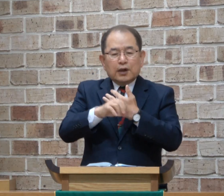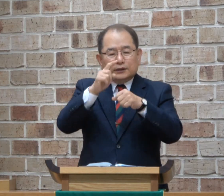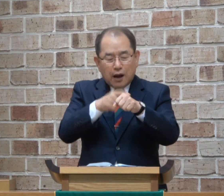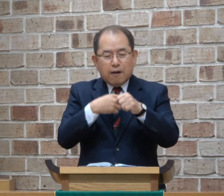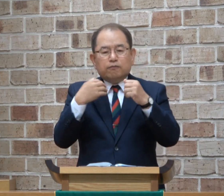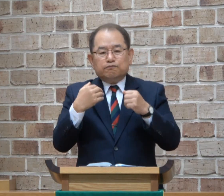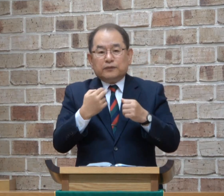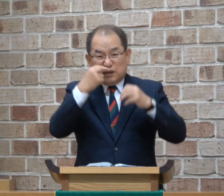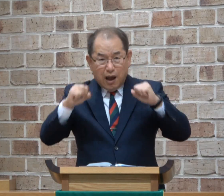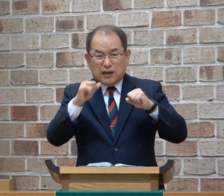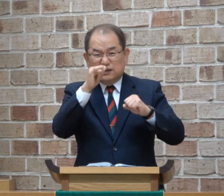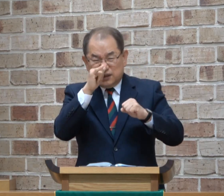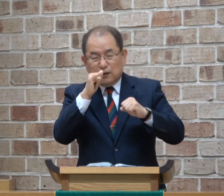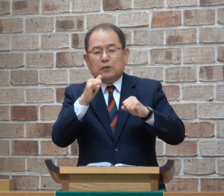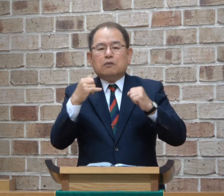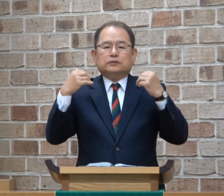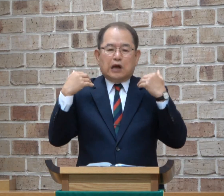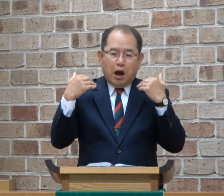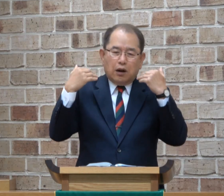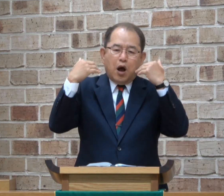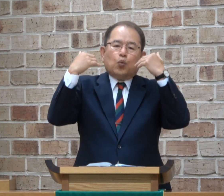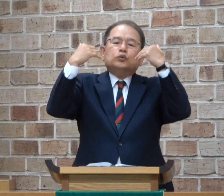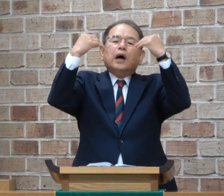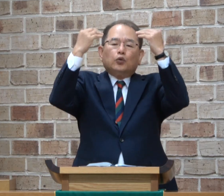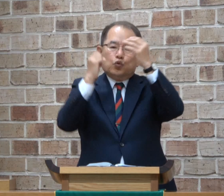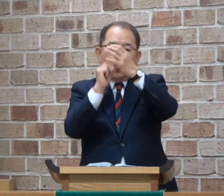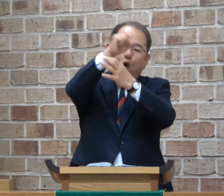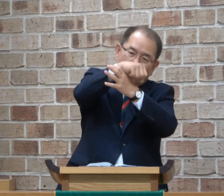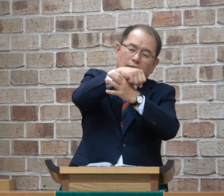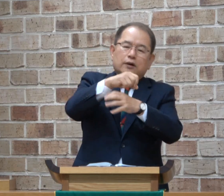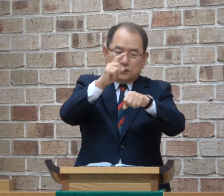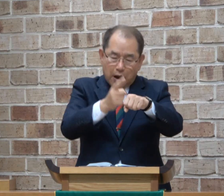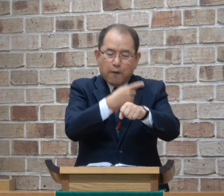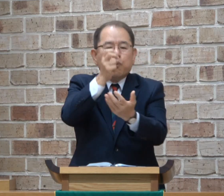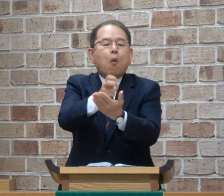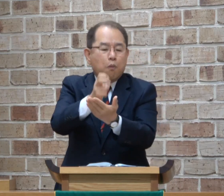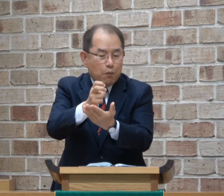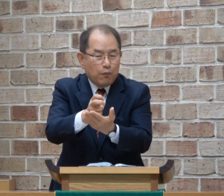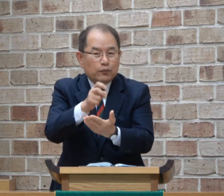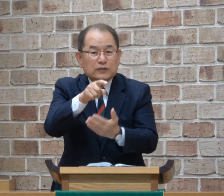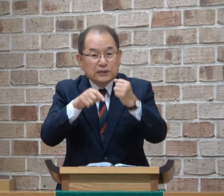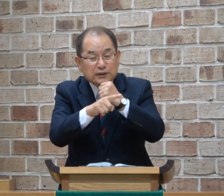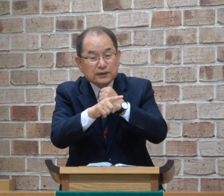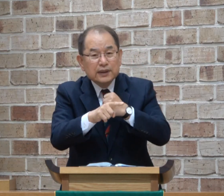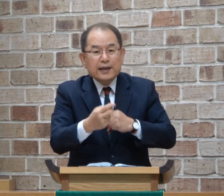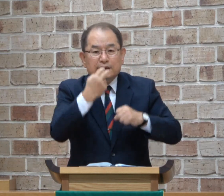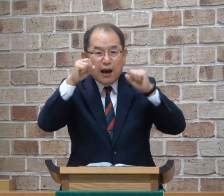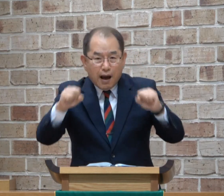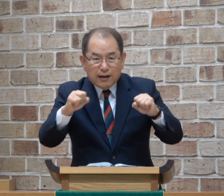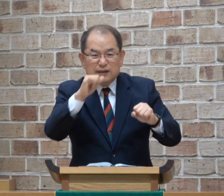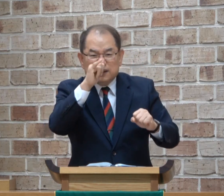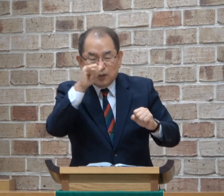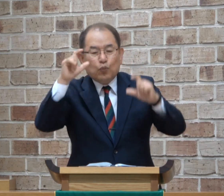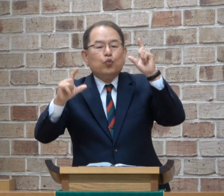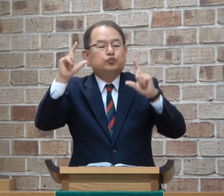생명의 씨앗이 자라서 열매를 맺는 법입니다. 그것이 살아있는 믿음입니다.